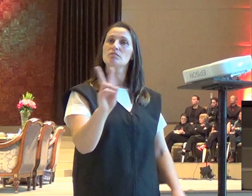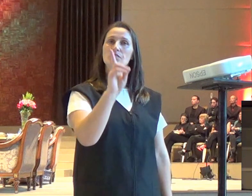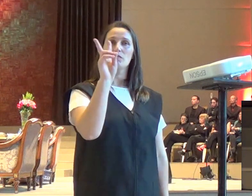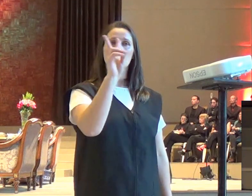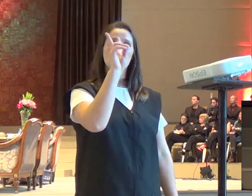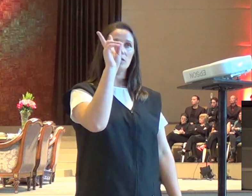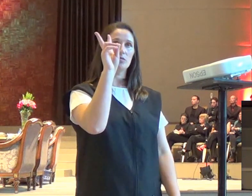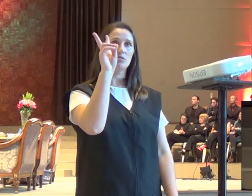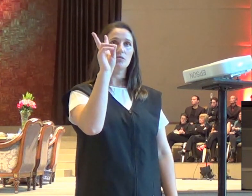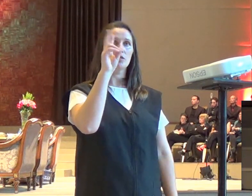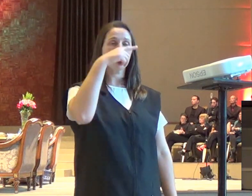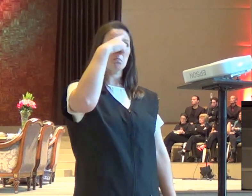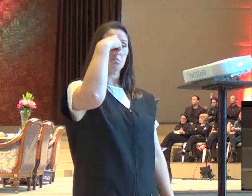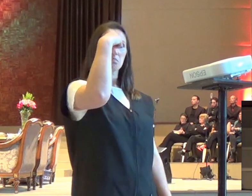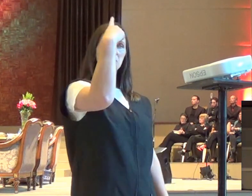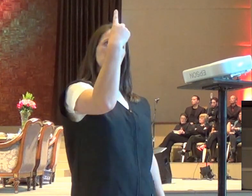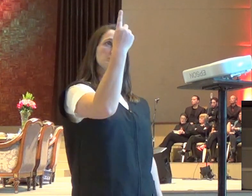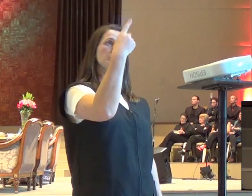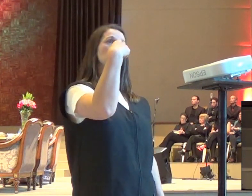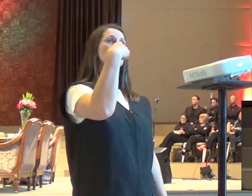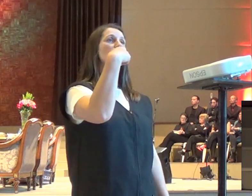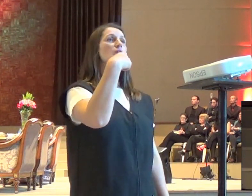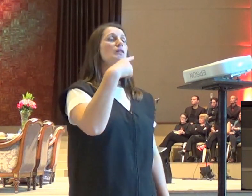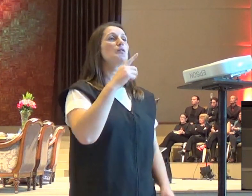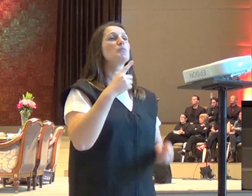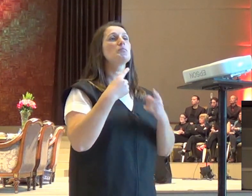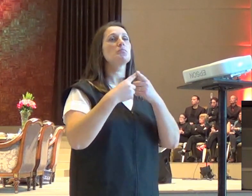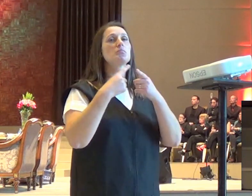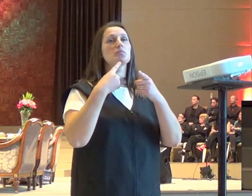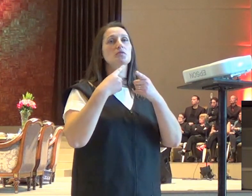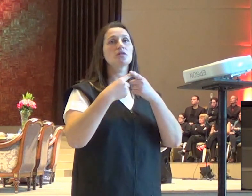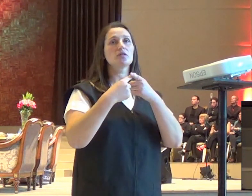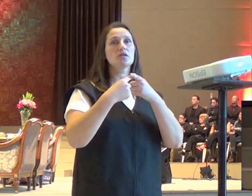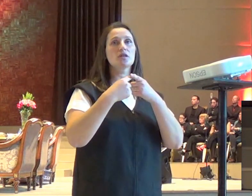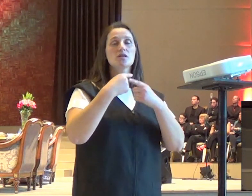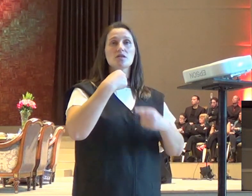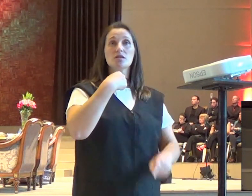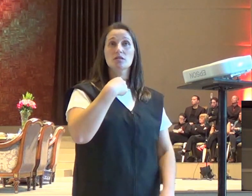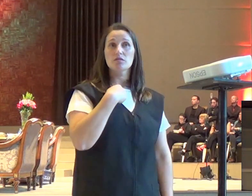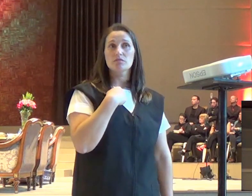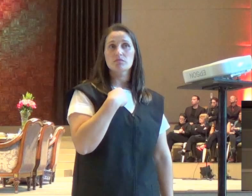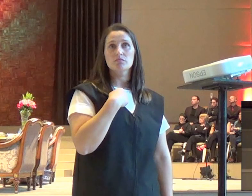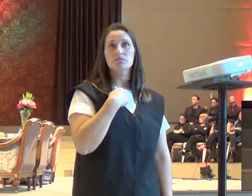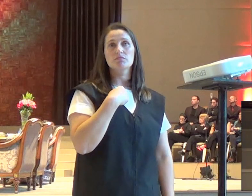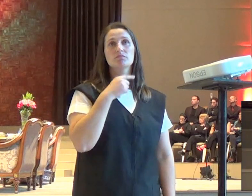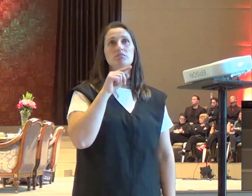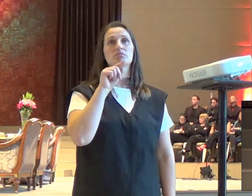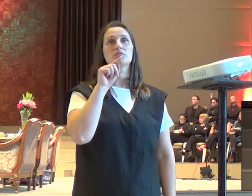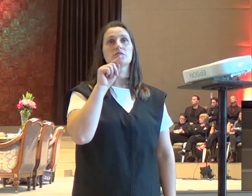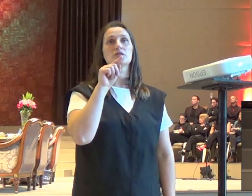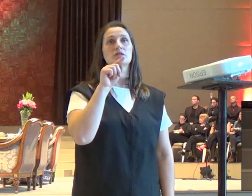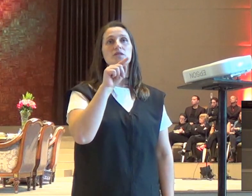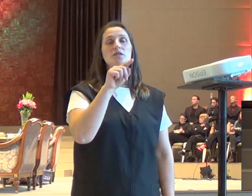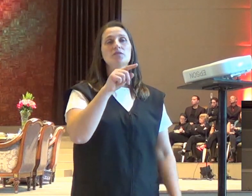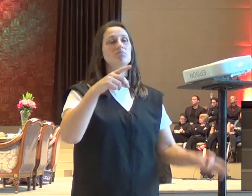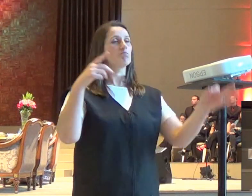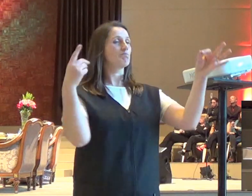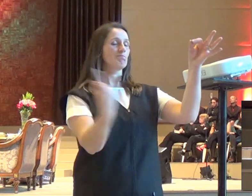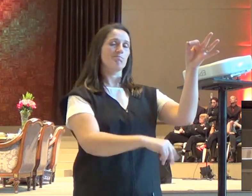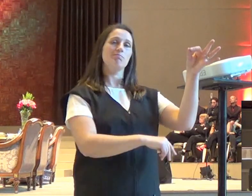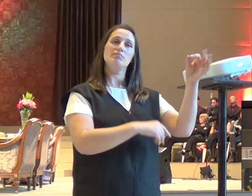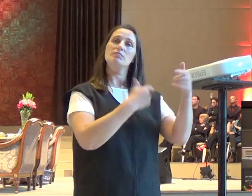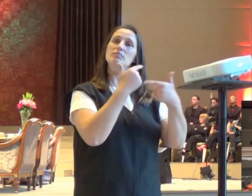a ordem porque o nosso ímpeto não tem sido refreado pela disciplina